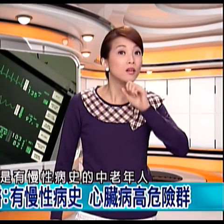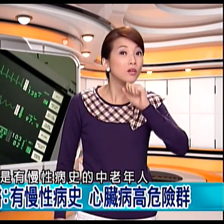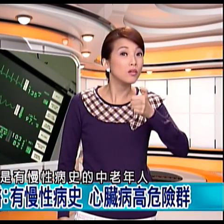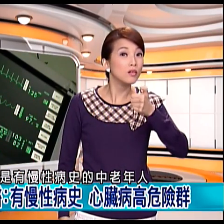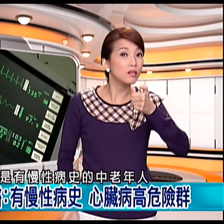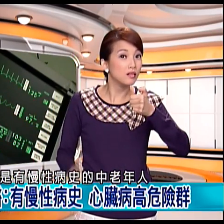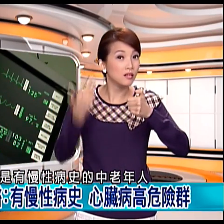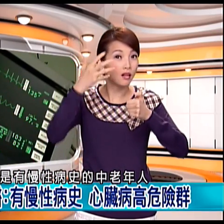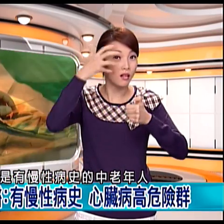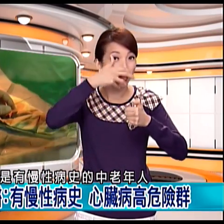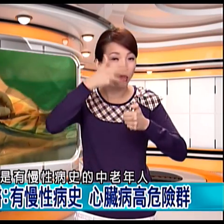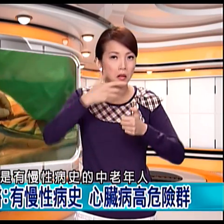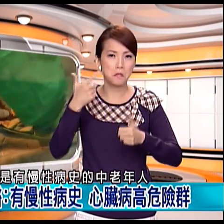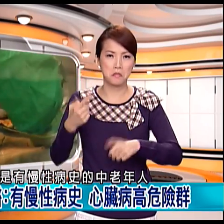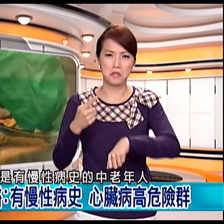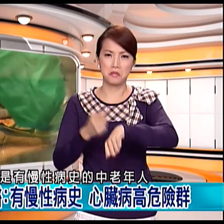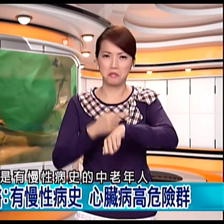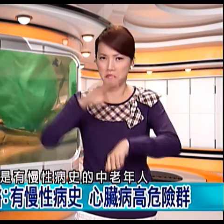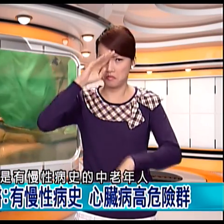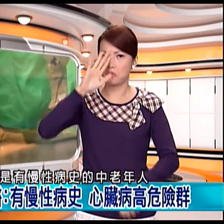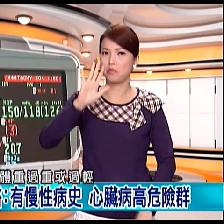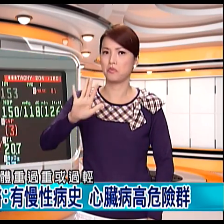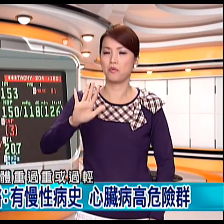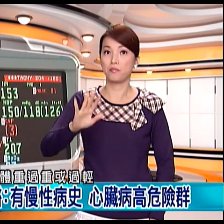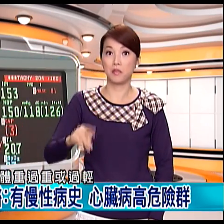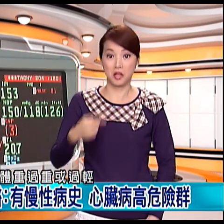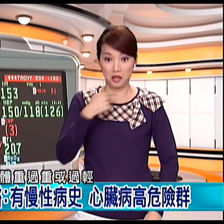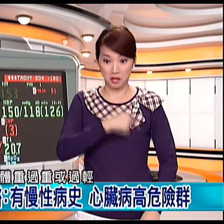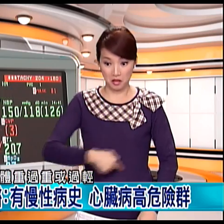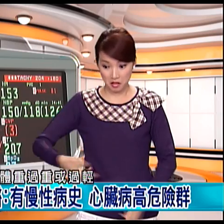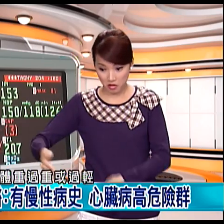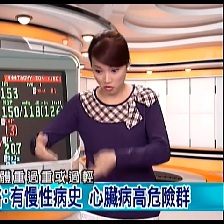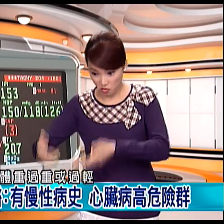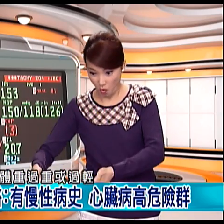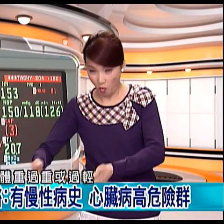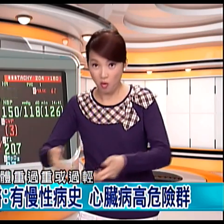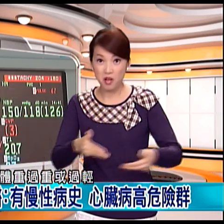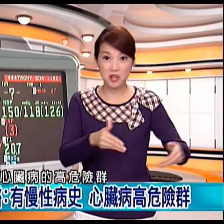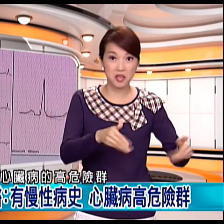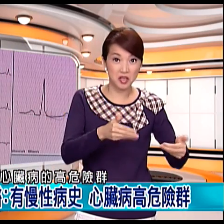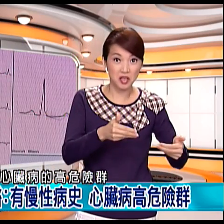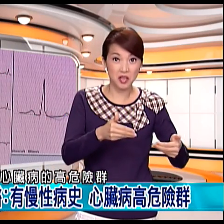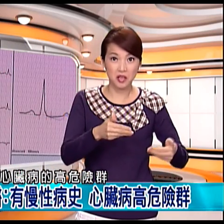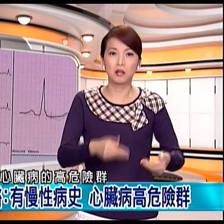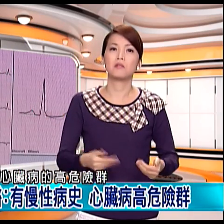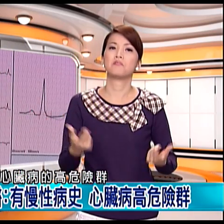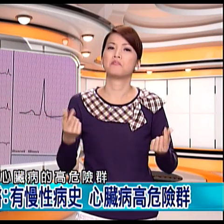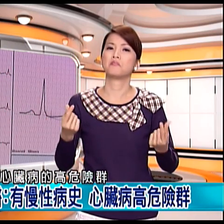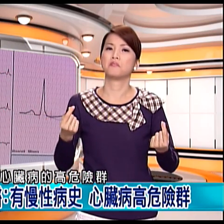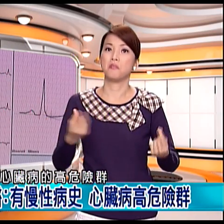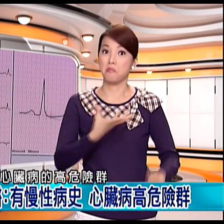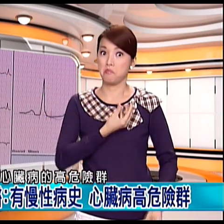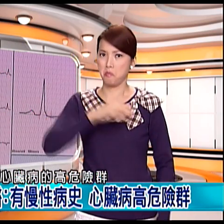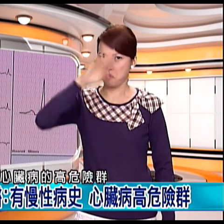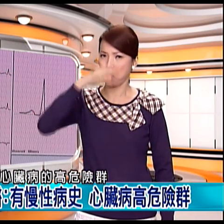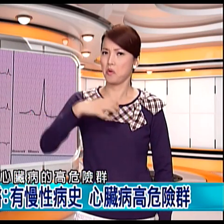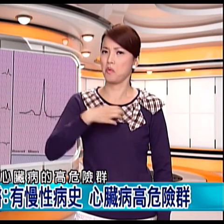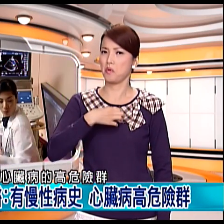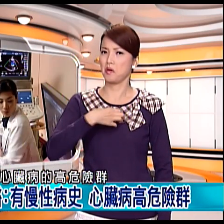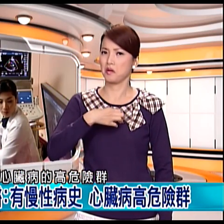要是有慢性病史的中老年人，不管体重过重或者是过轻， 都是心脏病史的高危险群。